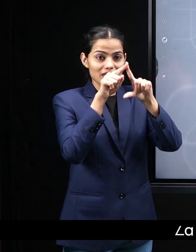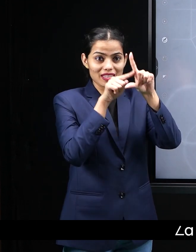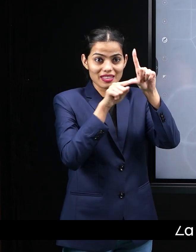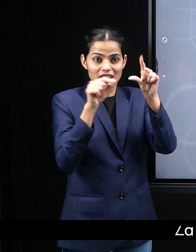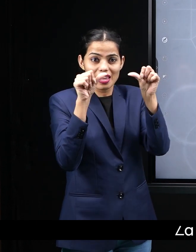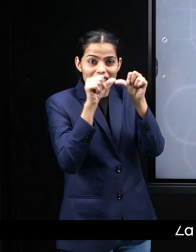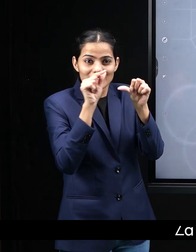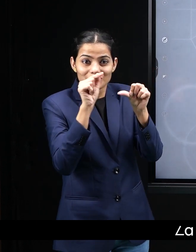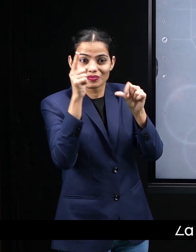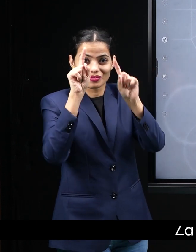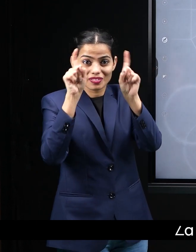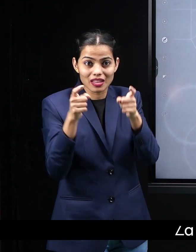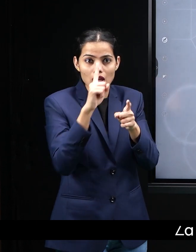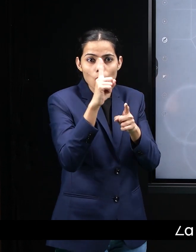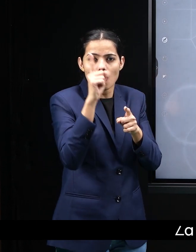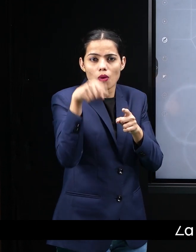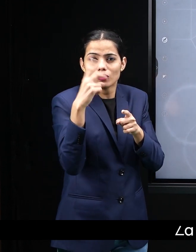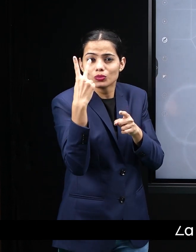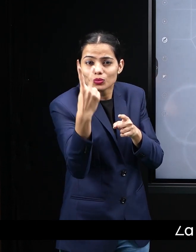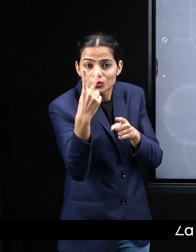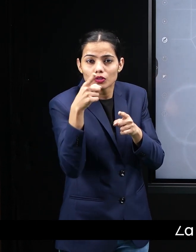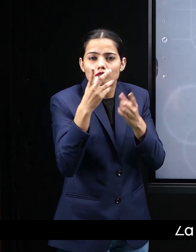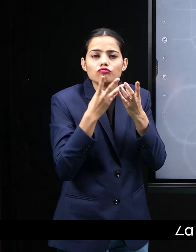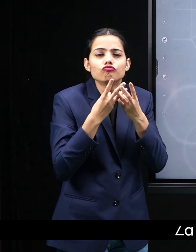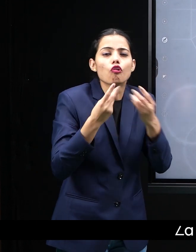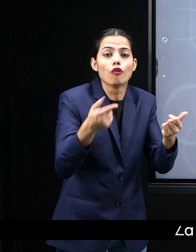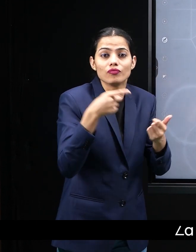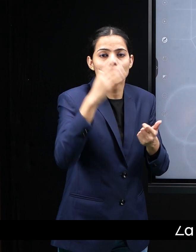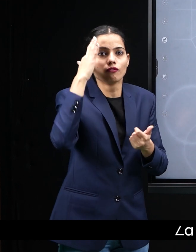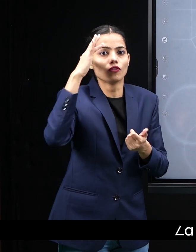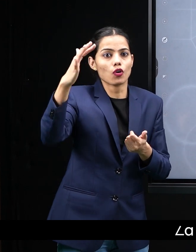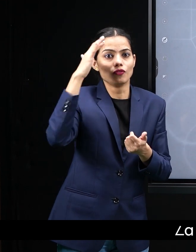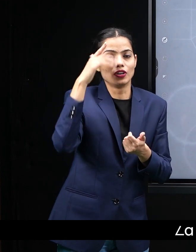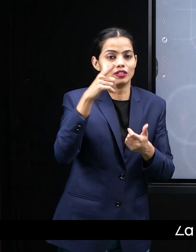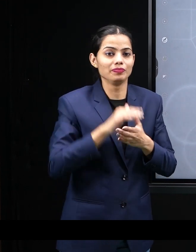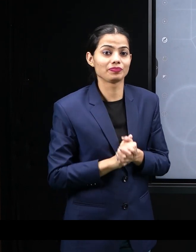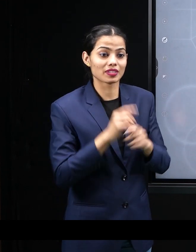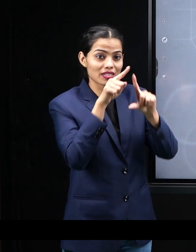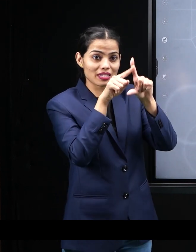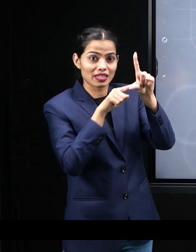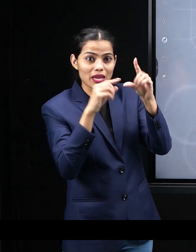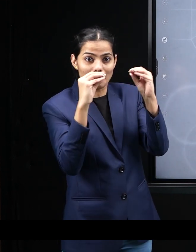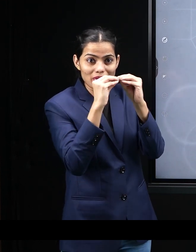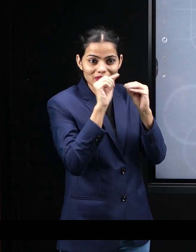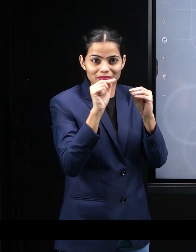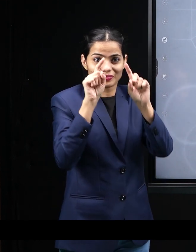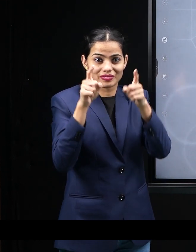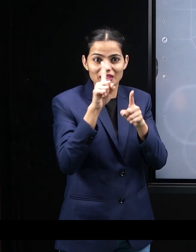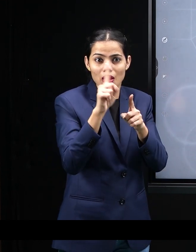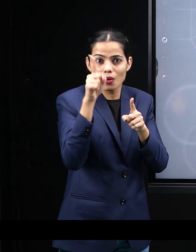ಆಂಗಲ್ ಎ ಅರ್ಧ ಆಂಗಲ್ ಸಿ ಮೇಲಿನ ಪ್ರಮೇಯದಿಂದ ಮತ್ತು ಆಂಗಲ್ ಬಿ ಅರ್ಧ